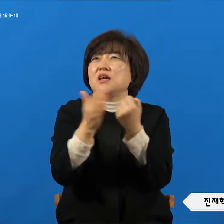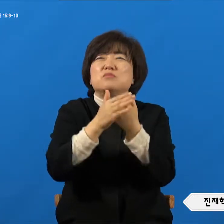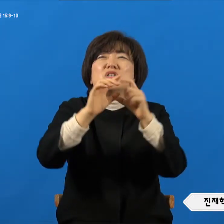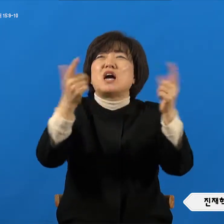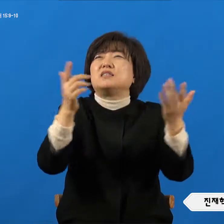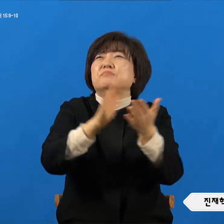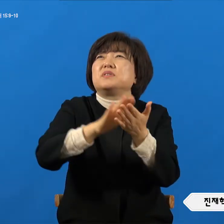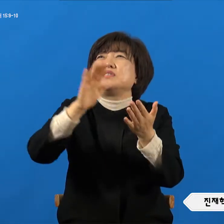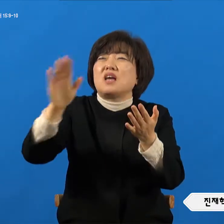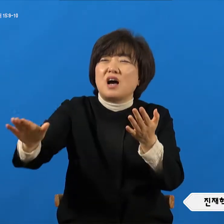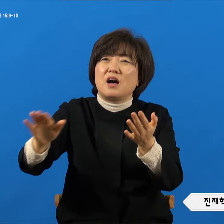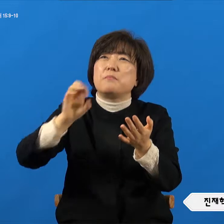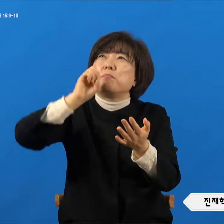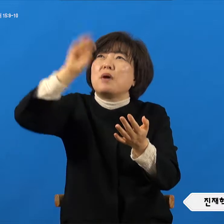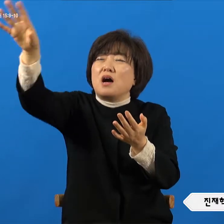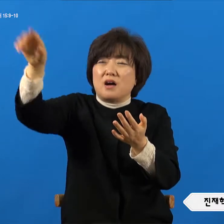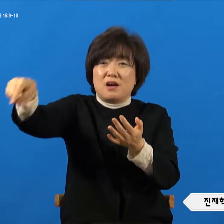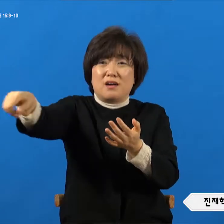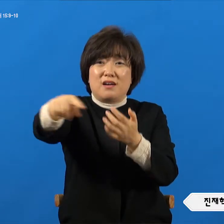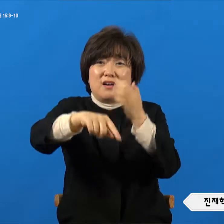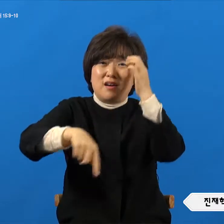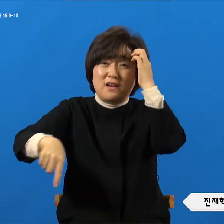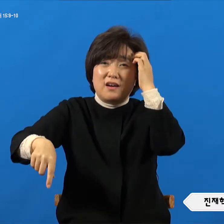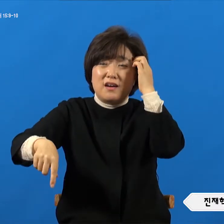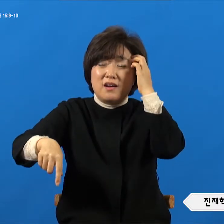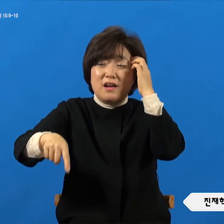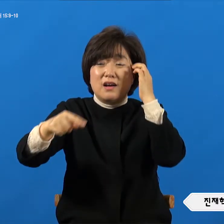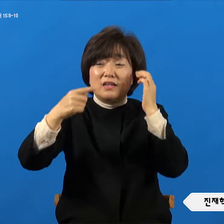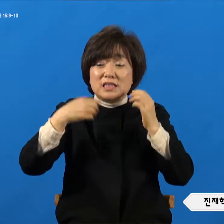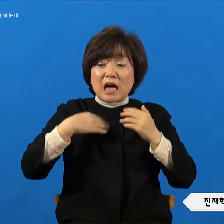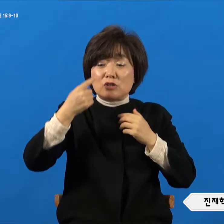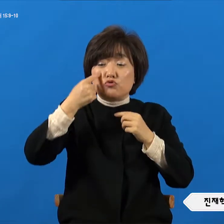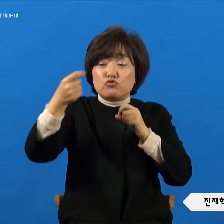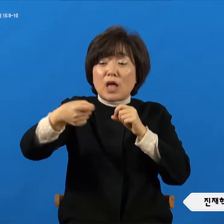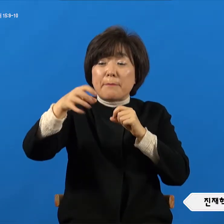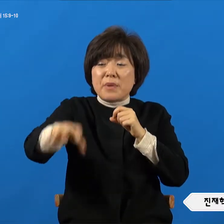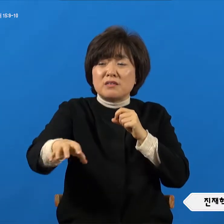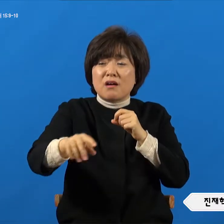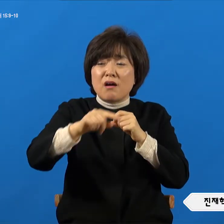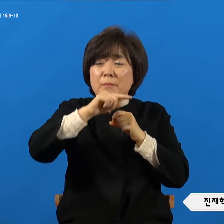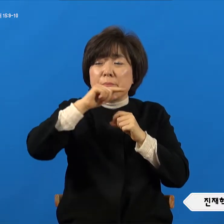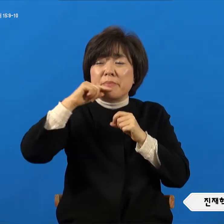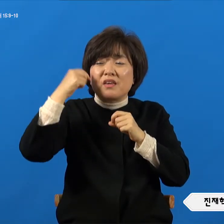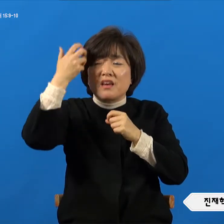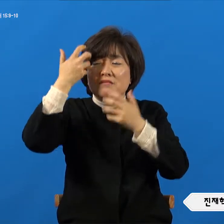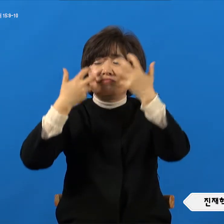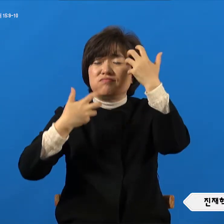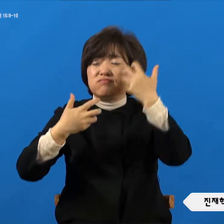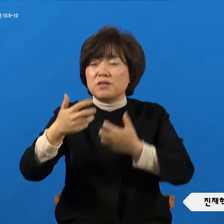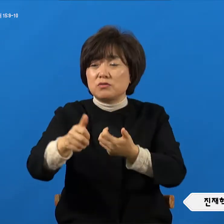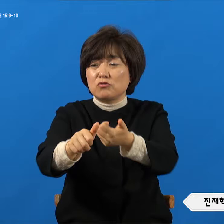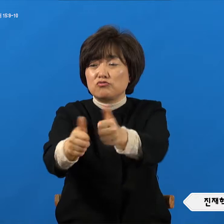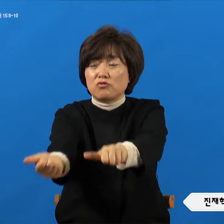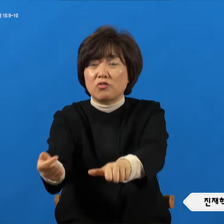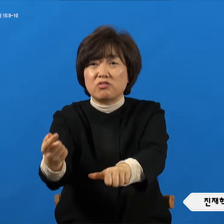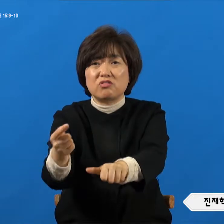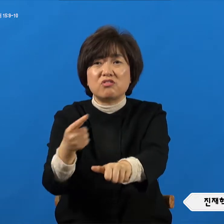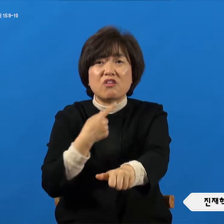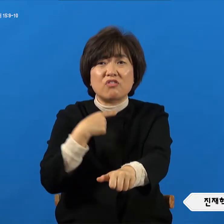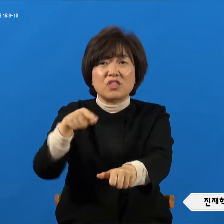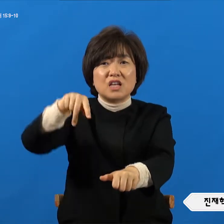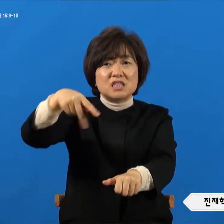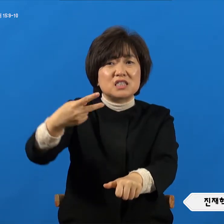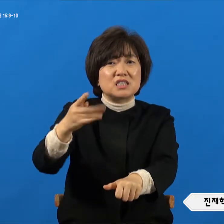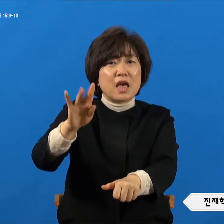말라고 말하며 바로 그 눈앞에서 피를 토하며 그렇게 빛을 발하며 죽었던